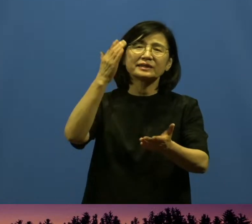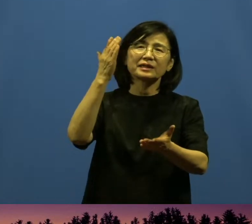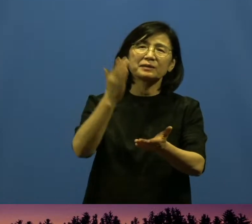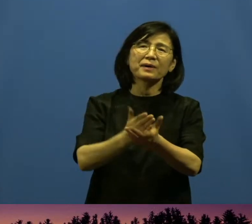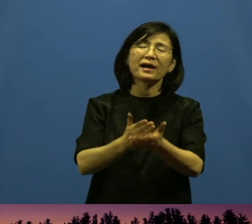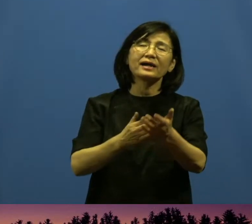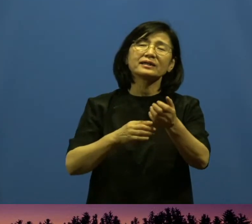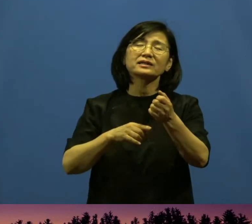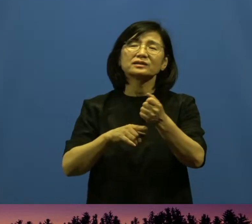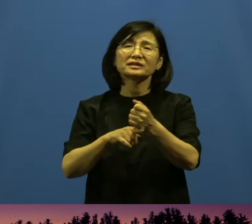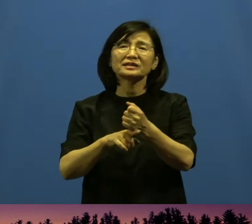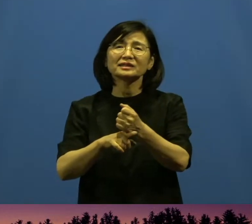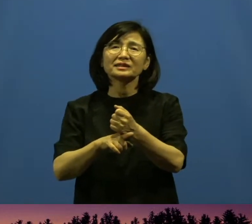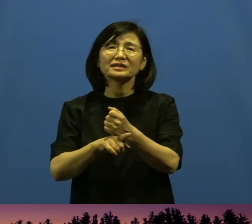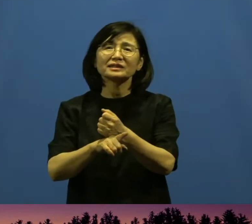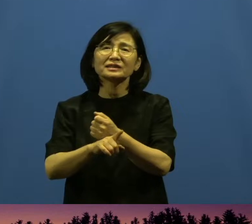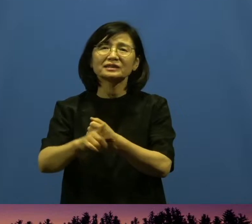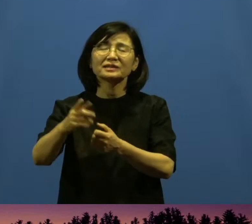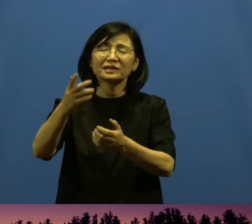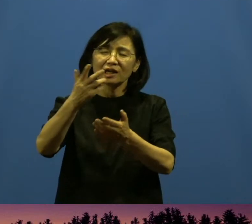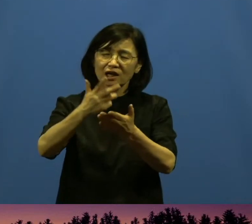상심하지 말 것은